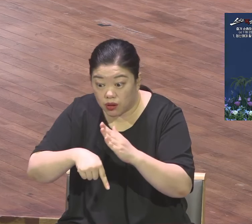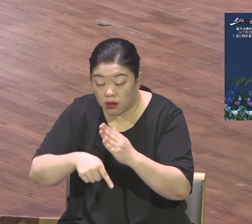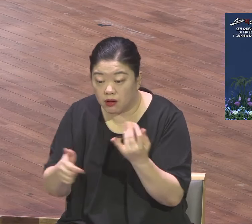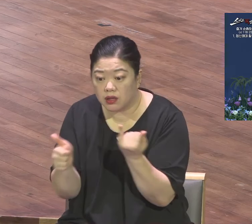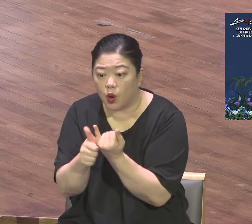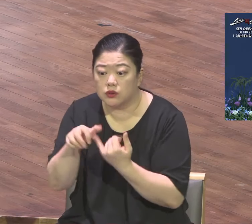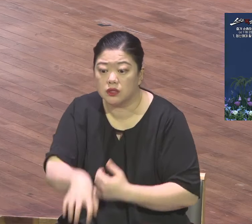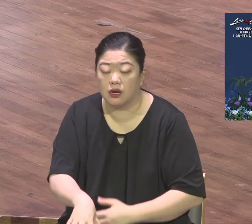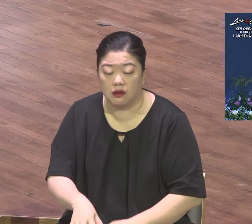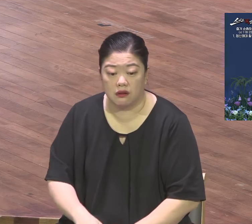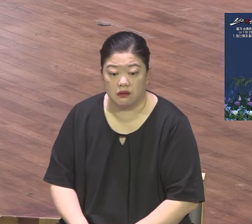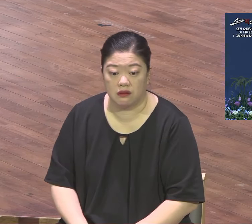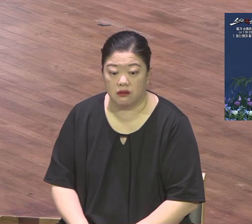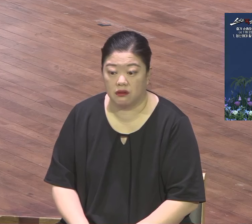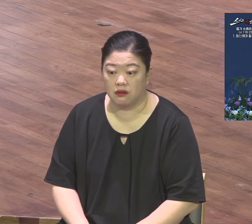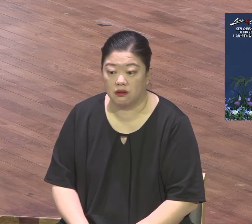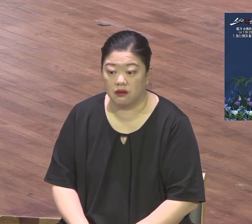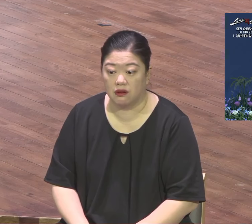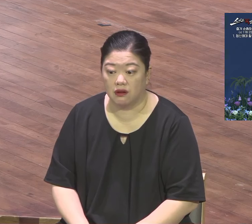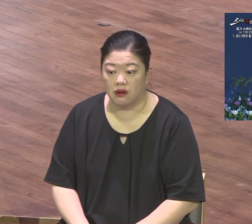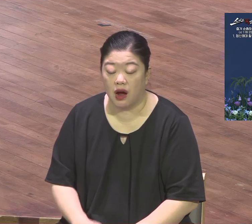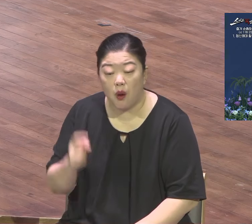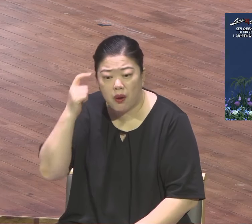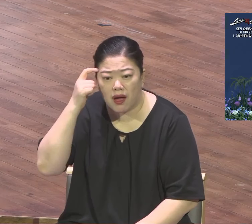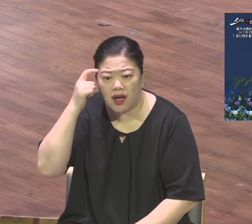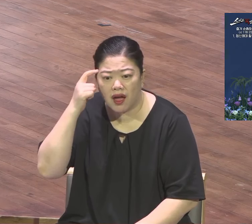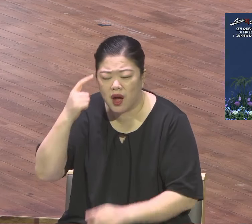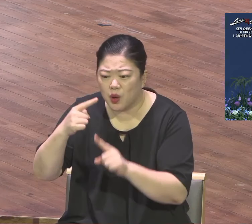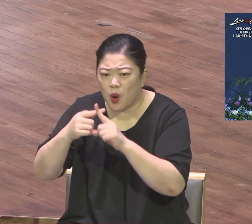그래요. 결혼식 할 때 교회가.